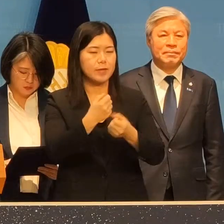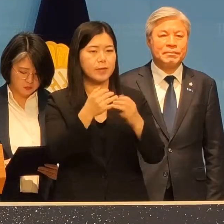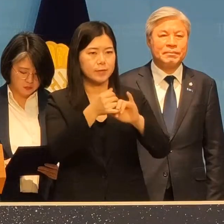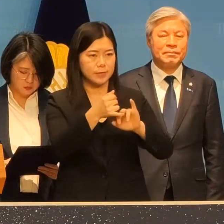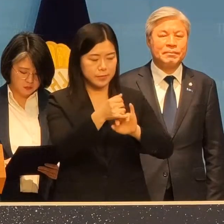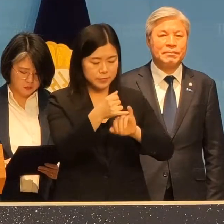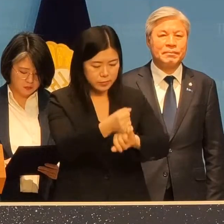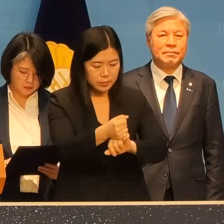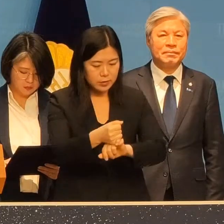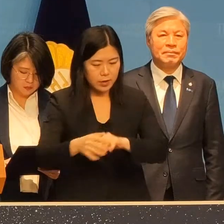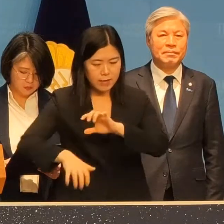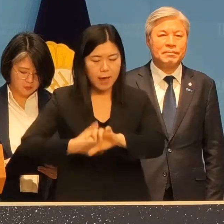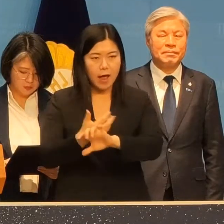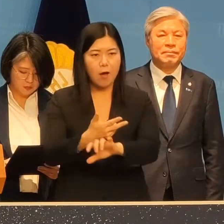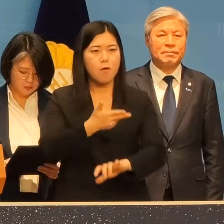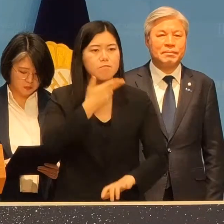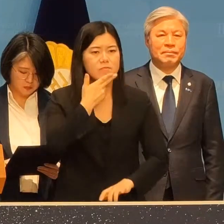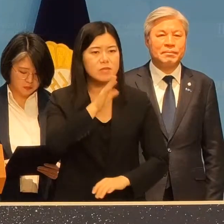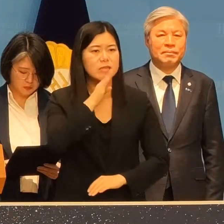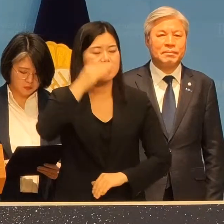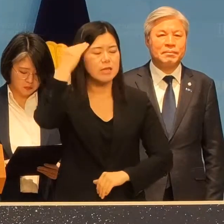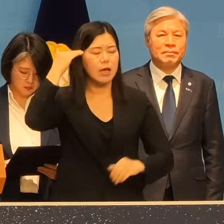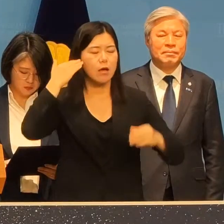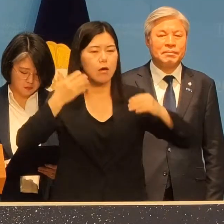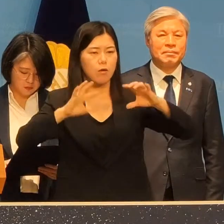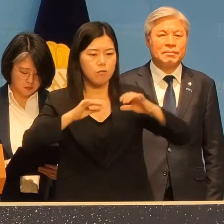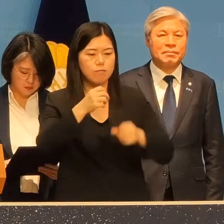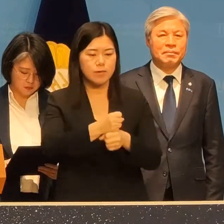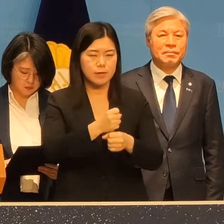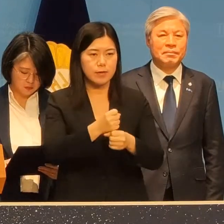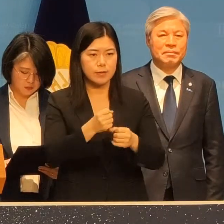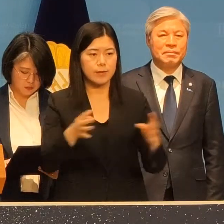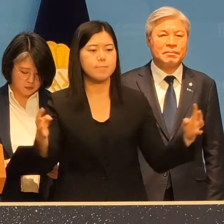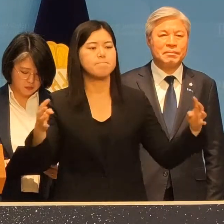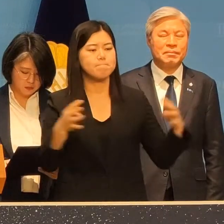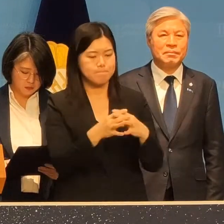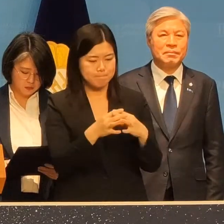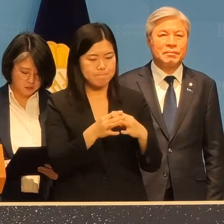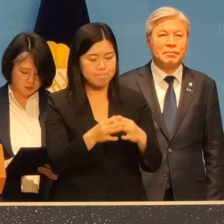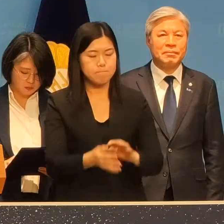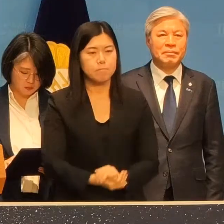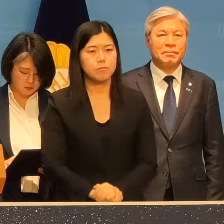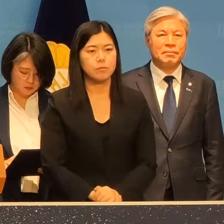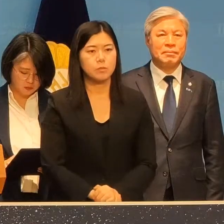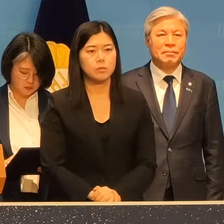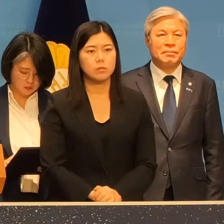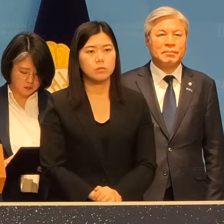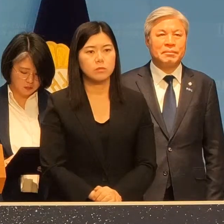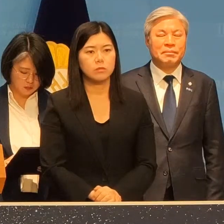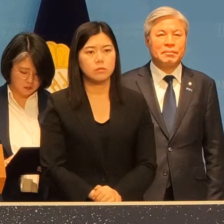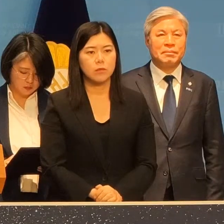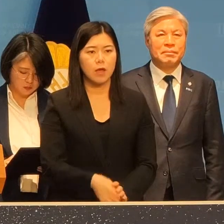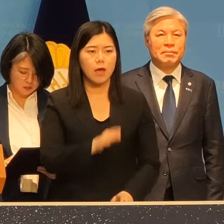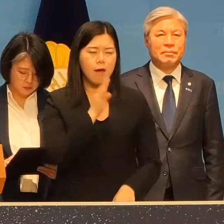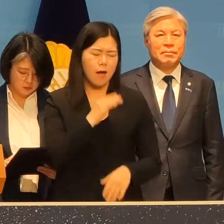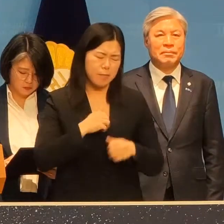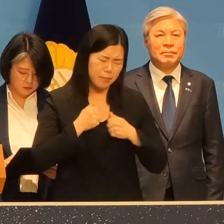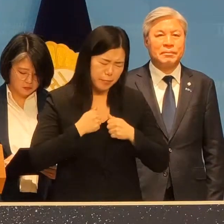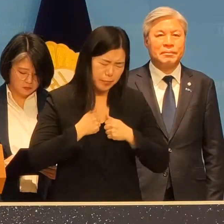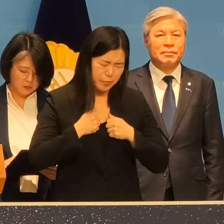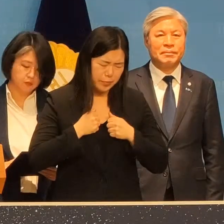내란 없는 민주공화국, 진짜 대한민국을 만들겠다고 함께 다짐했습니다. 숨가쁘게